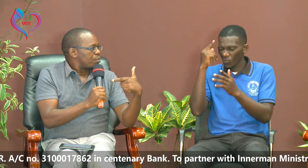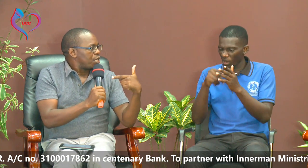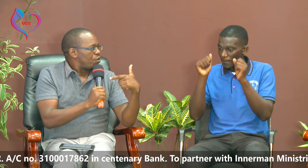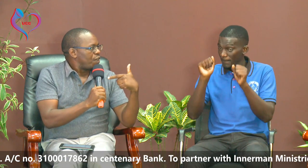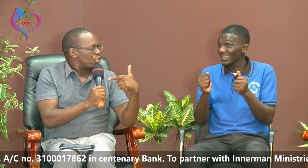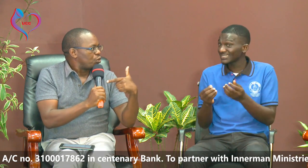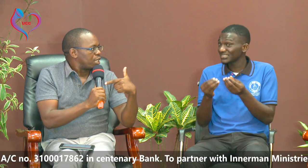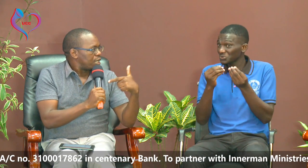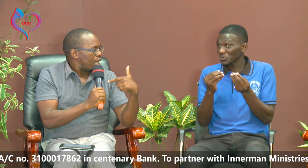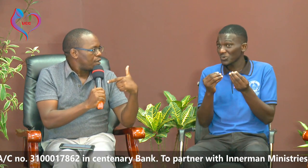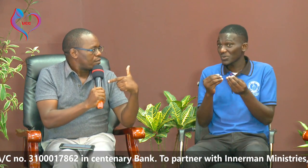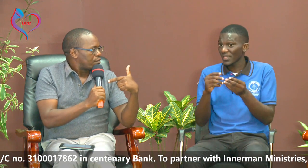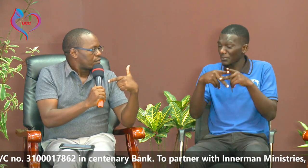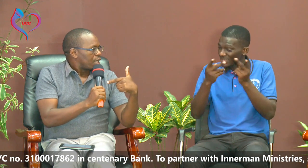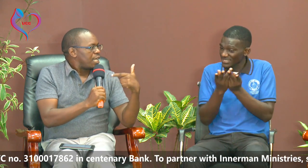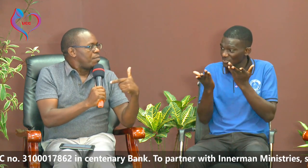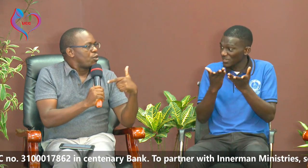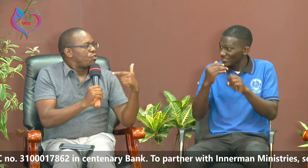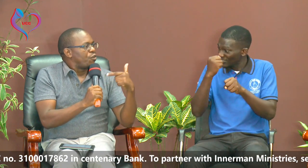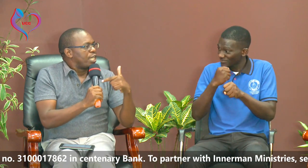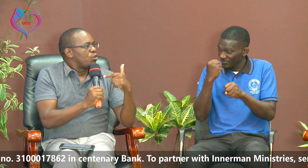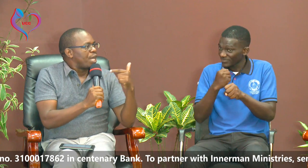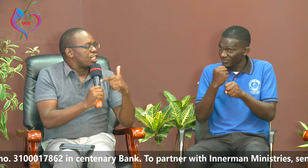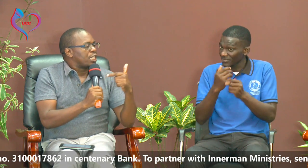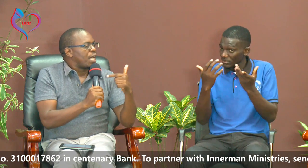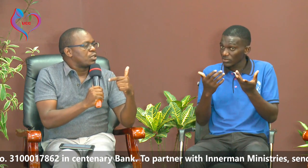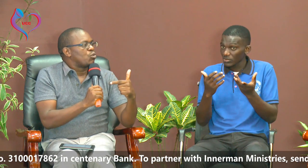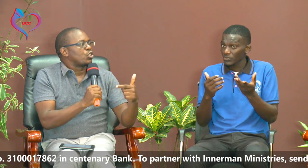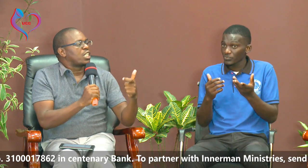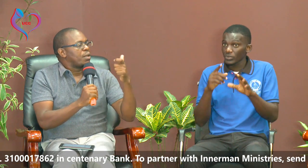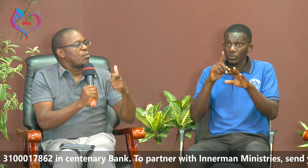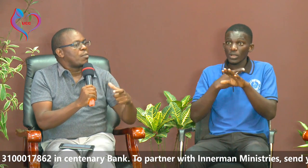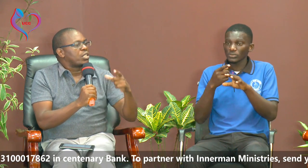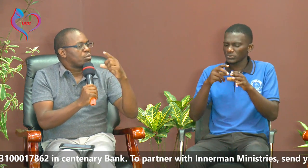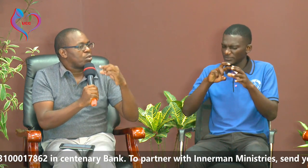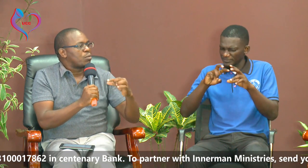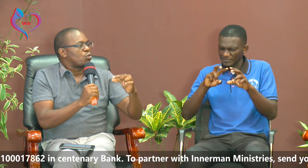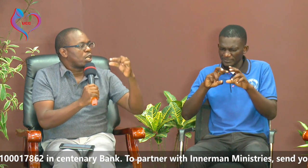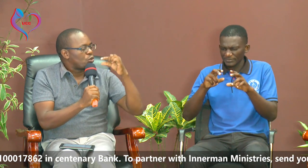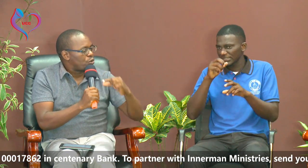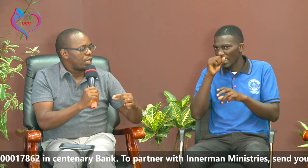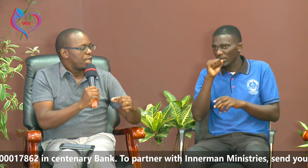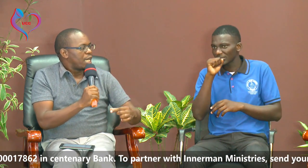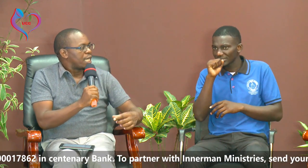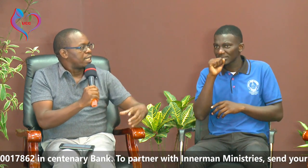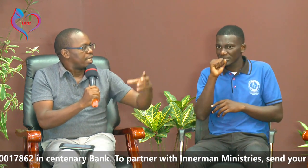mwe ino functioningira era microphone eno bwajikebera mu kabox bobuza mukuru katongole